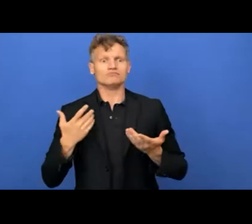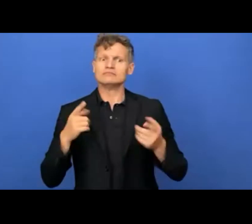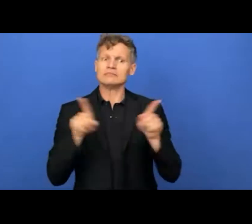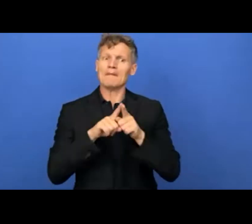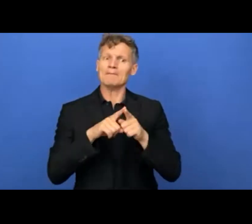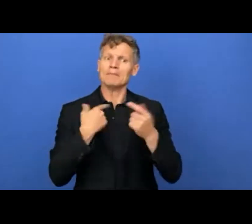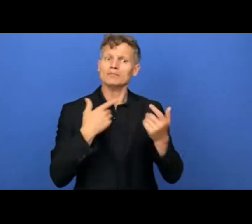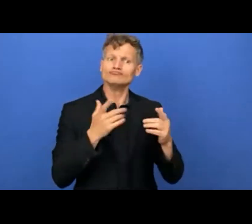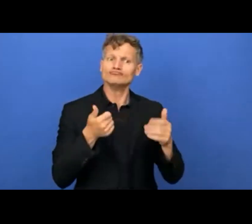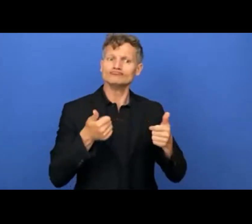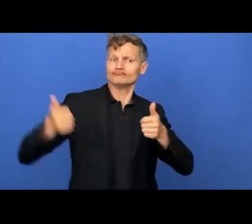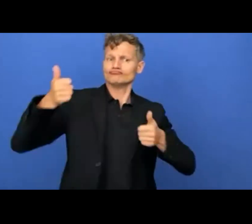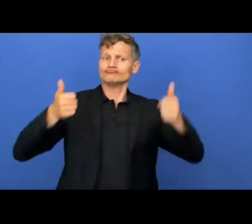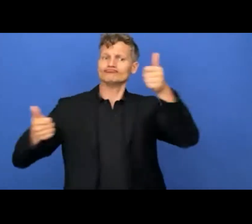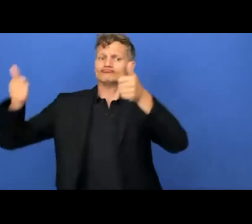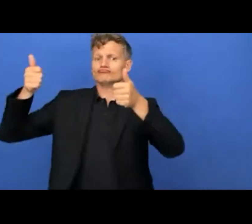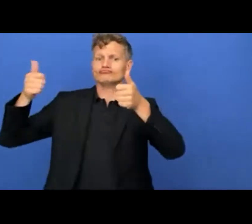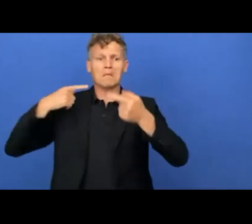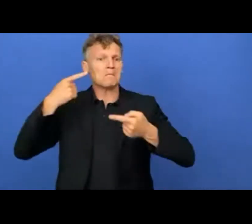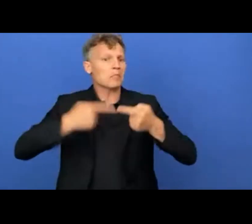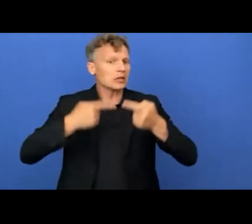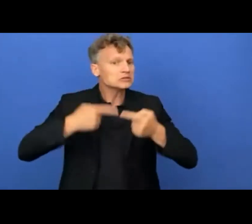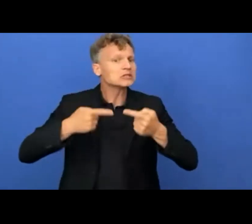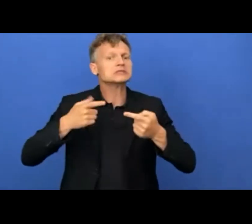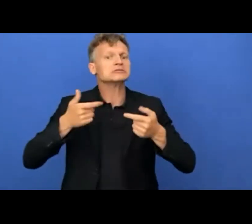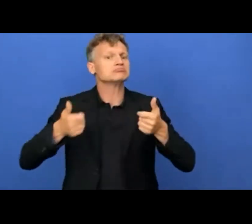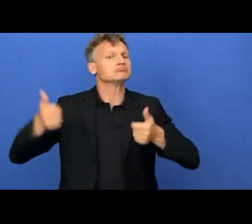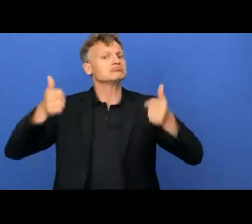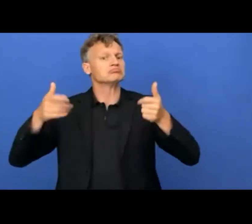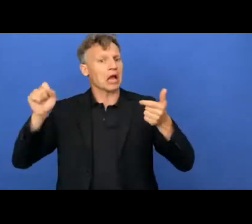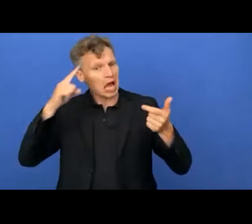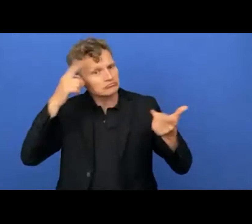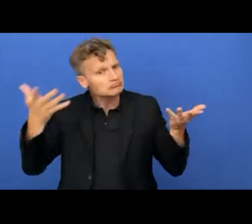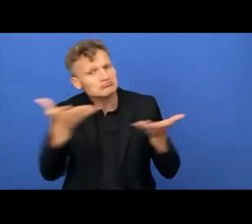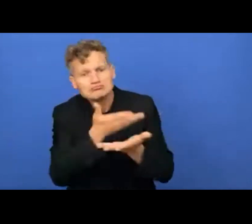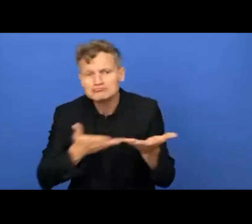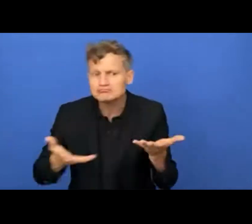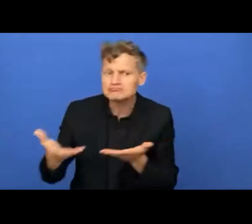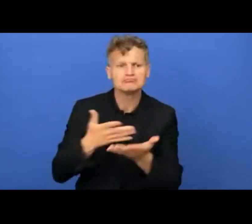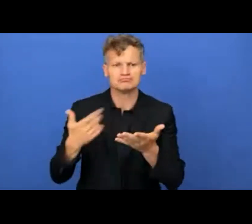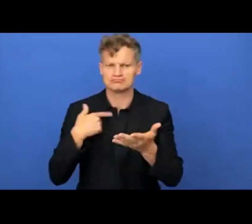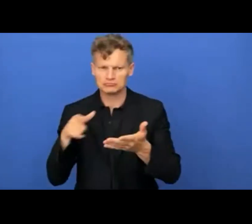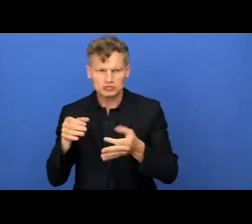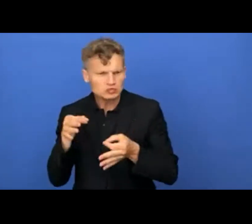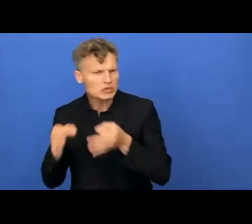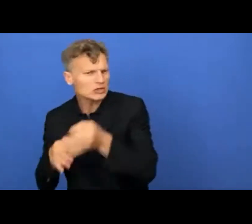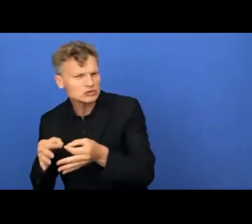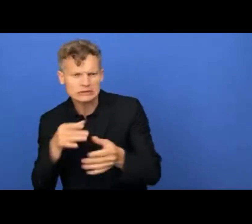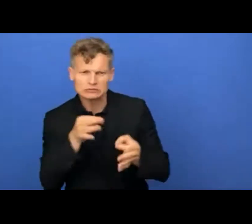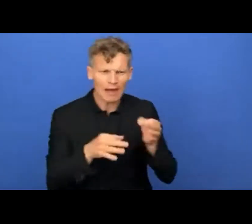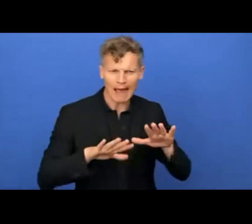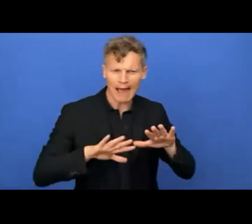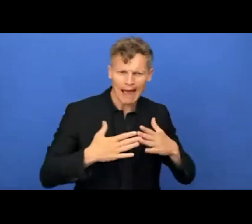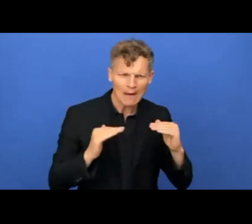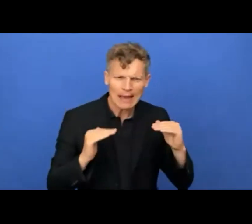niveau des pays d'Asie-Pacifique de venir partager leurs connaissances et échanger sur les stratégies pour augmenter l'accès